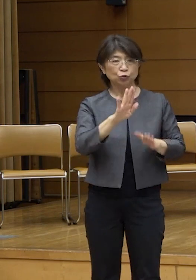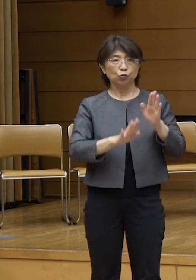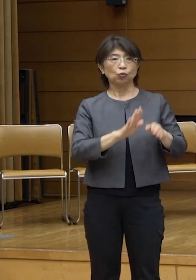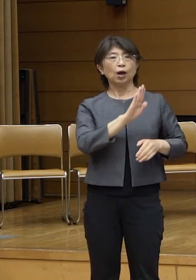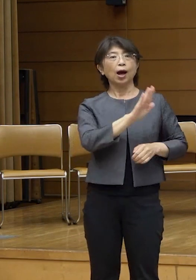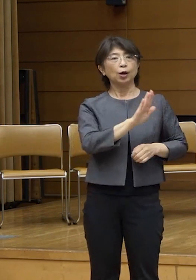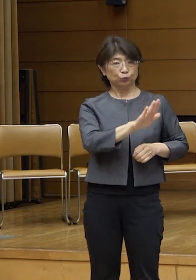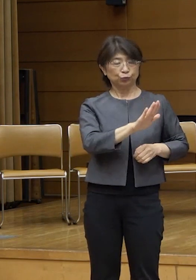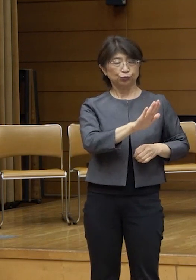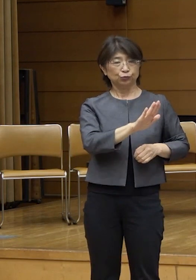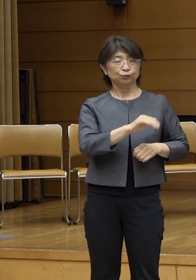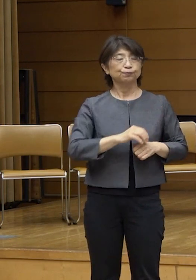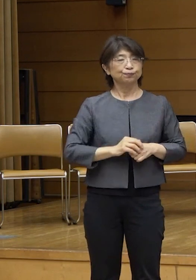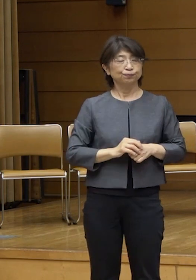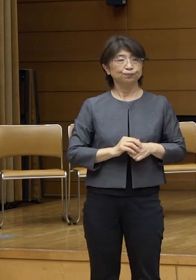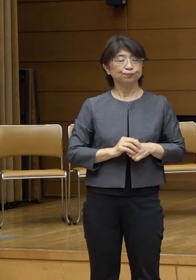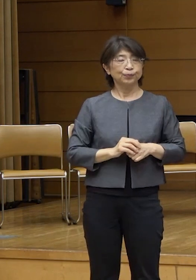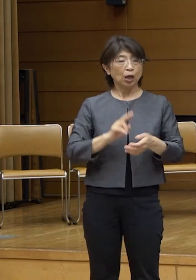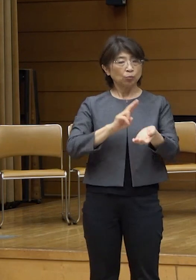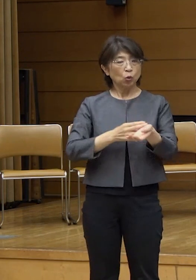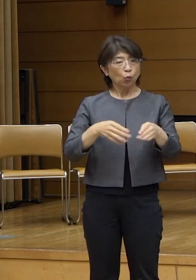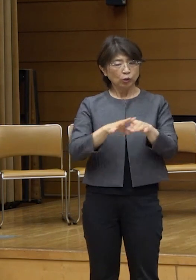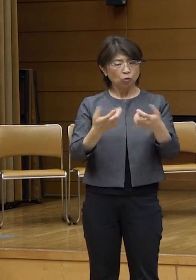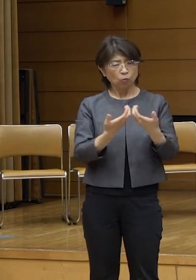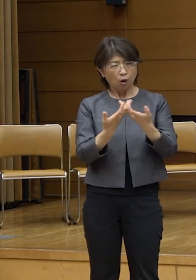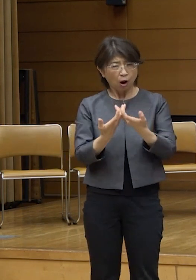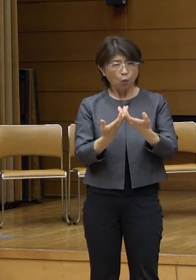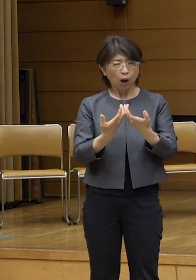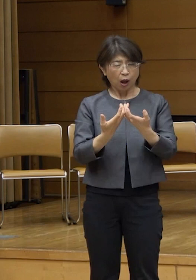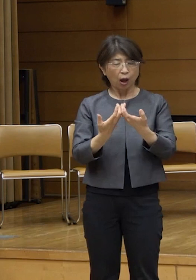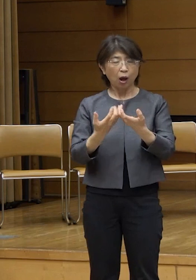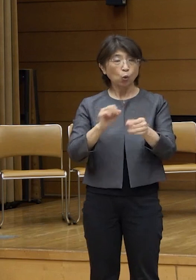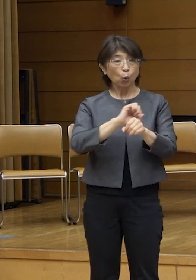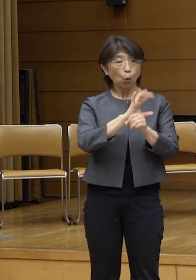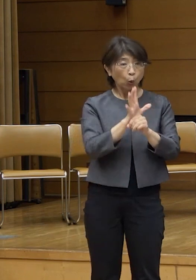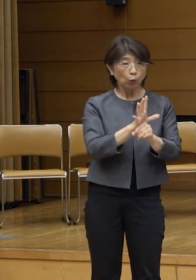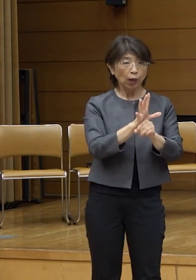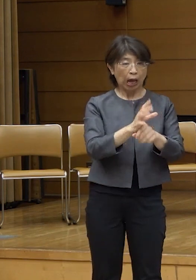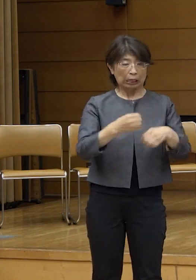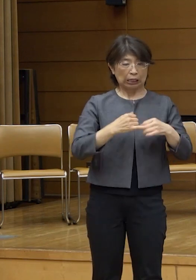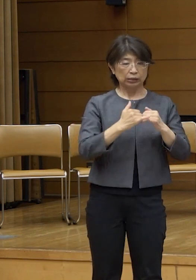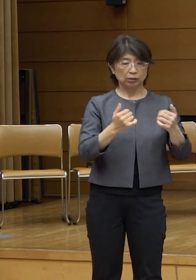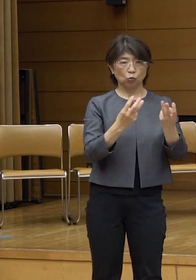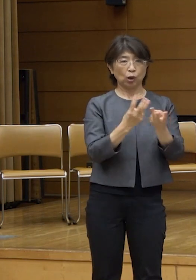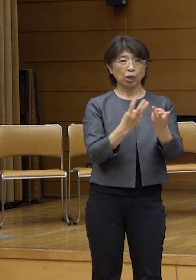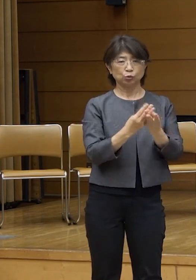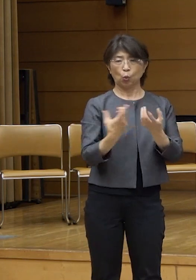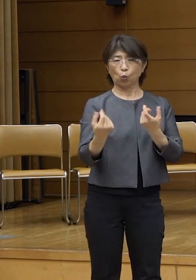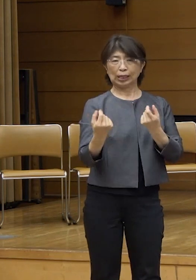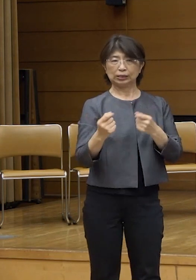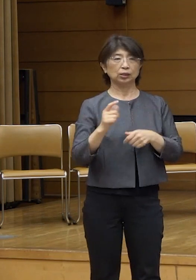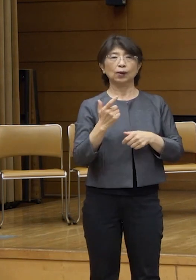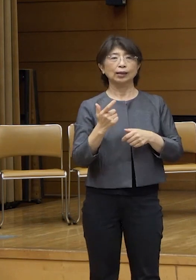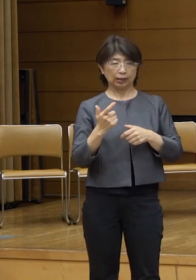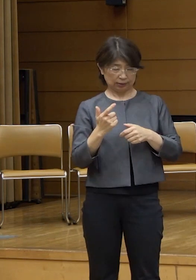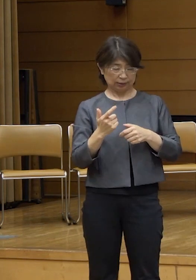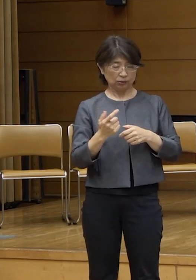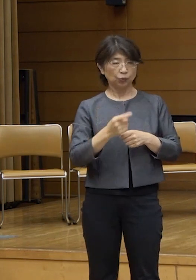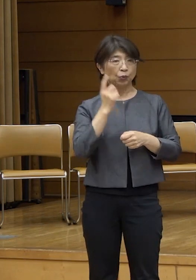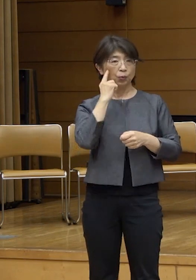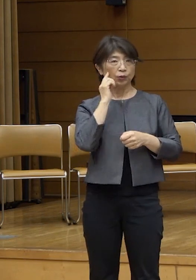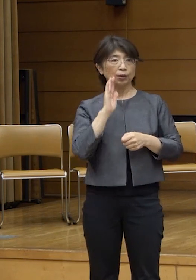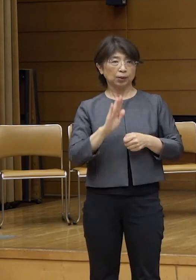のは必ずしもコロナとはイコールではないと考えていますので、全体で見る必要があるというふうに思っ